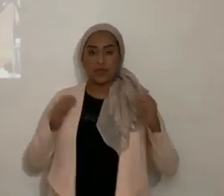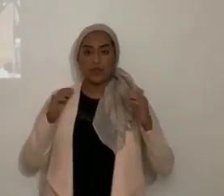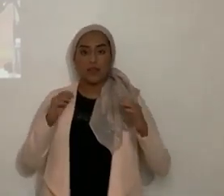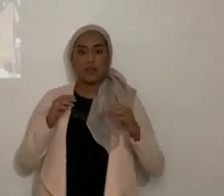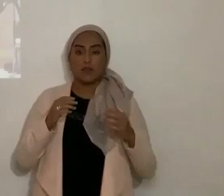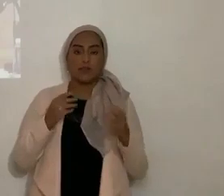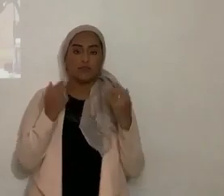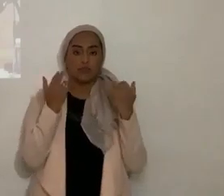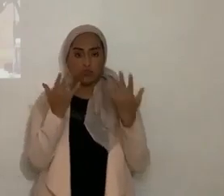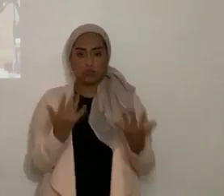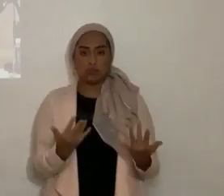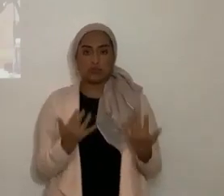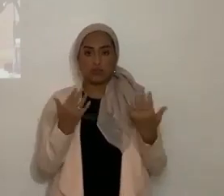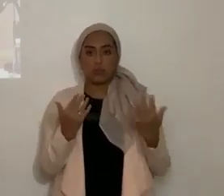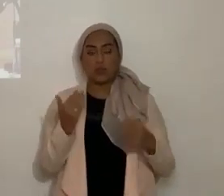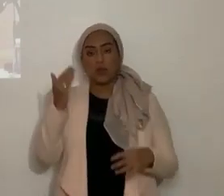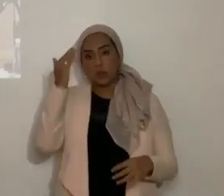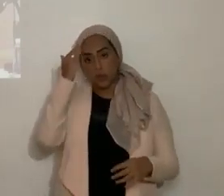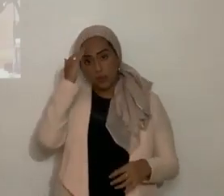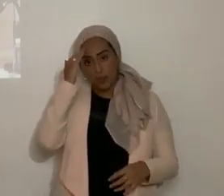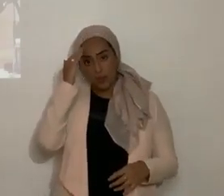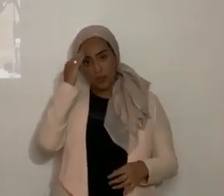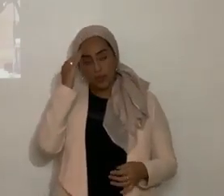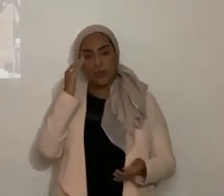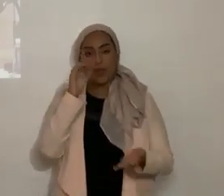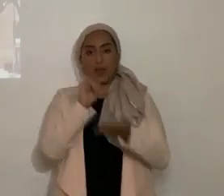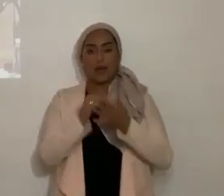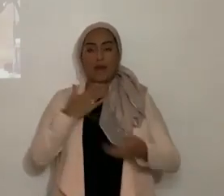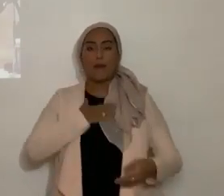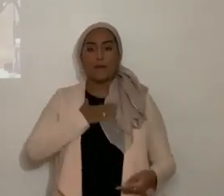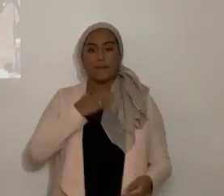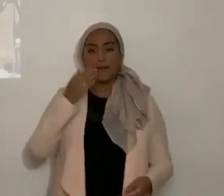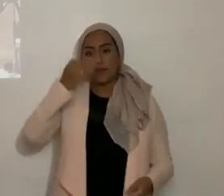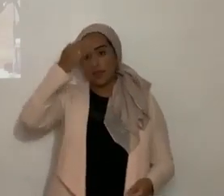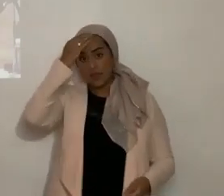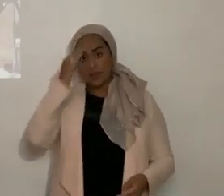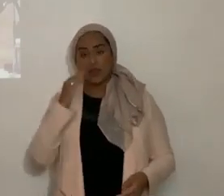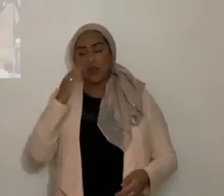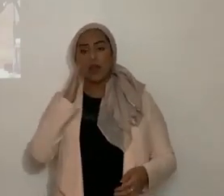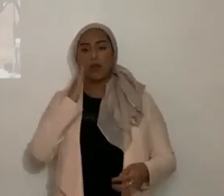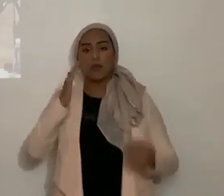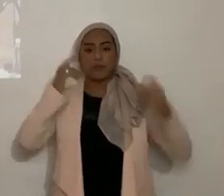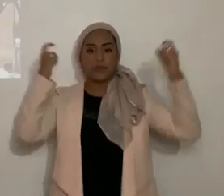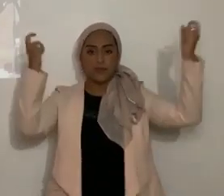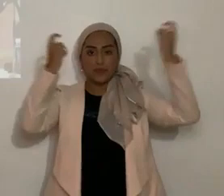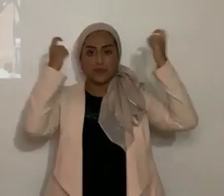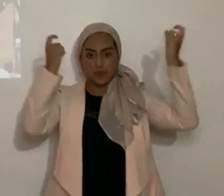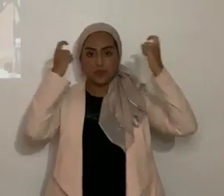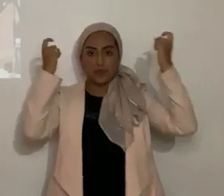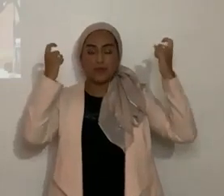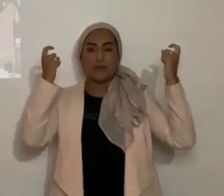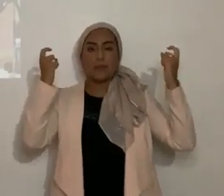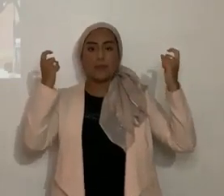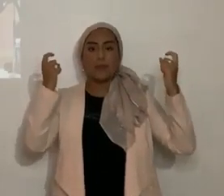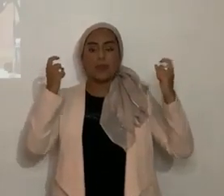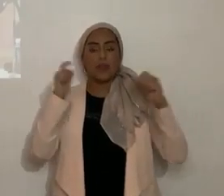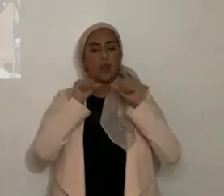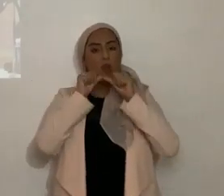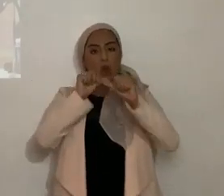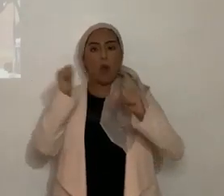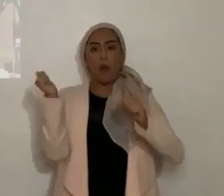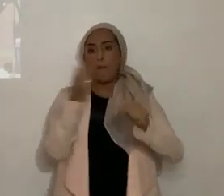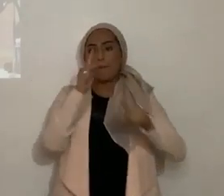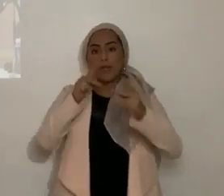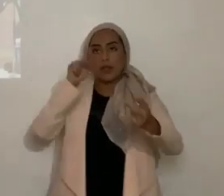Estad quietos y conoced que yo soy Elohim. Seré exaltado entre las naciones,